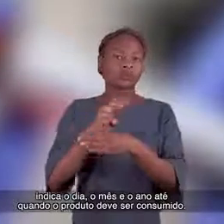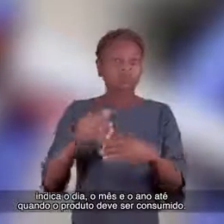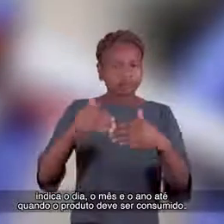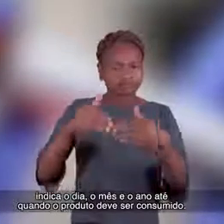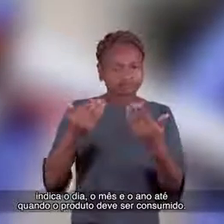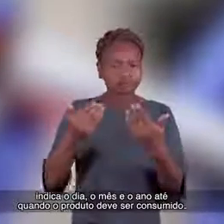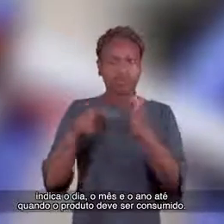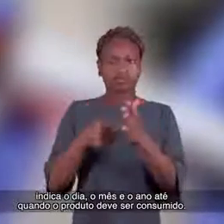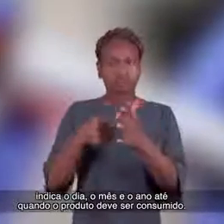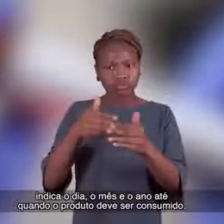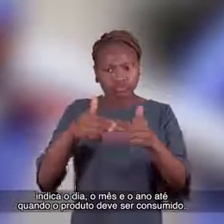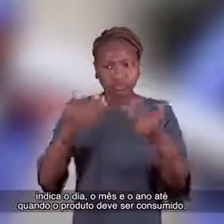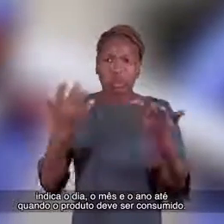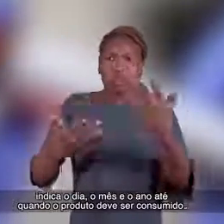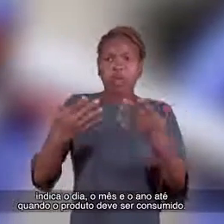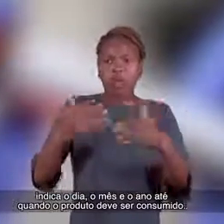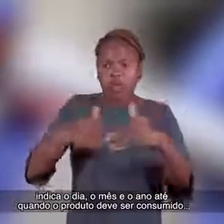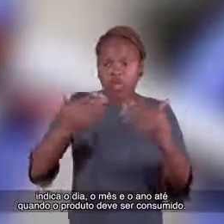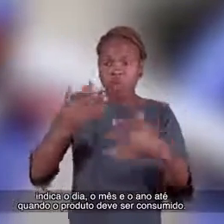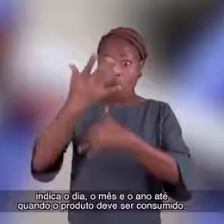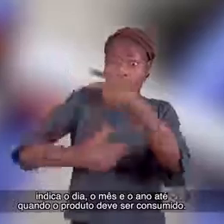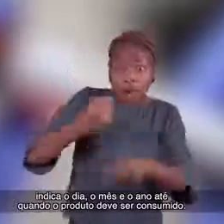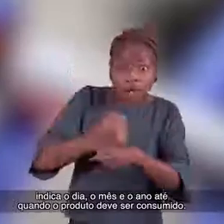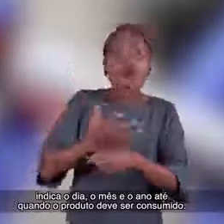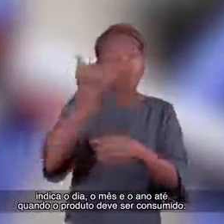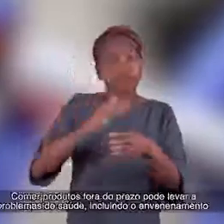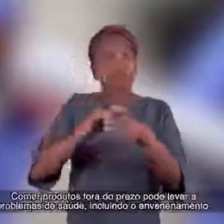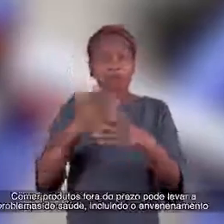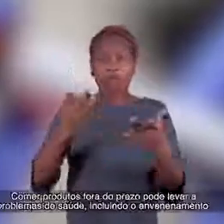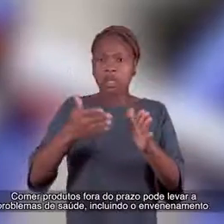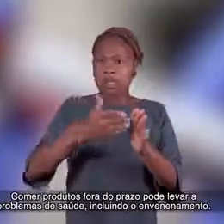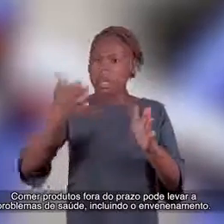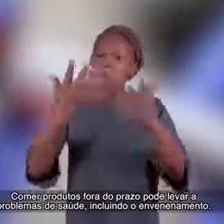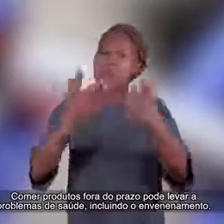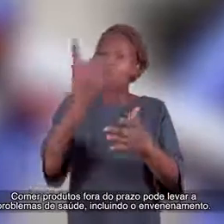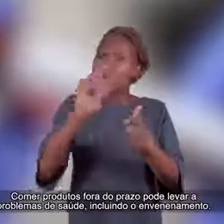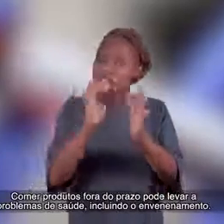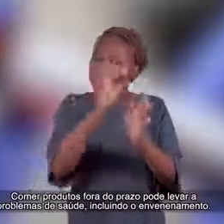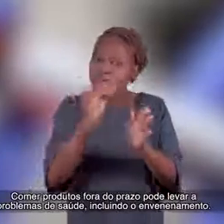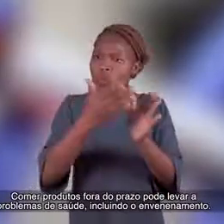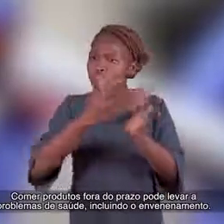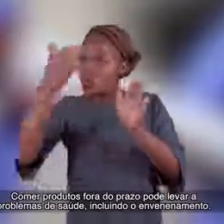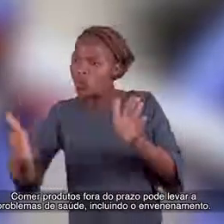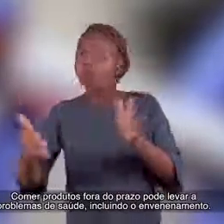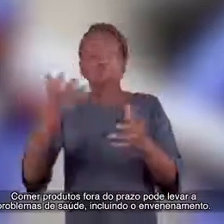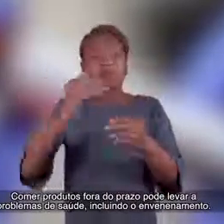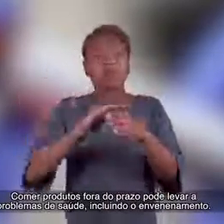e o ano até quando o produto deve ser consumido. Comer produtos fora do prazo pode levar a problemas de